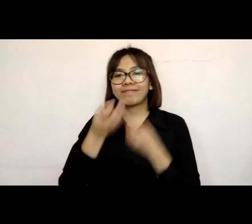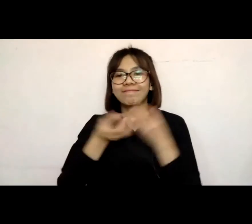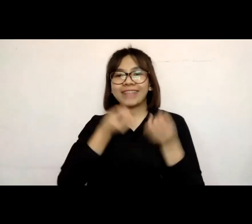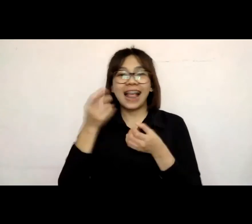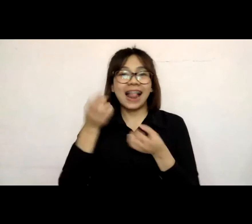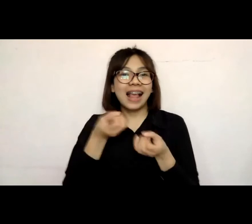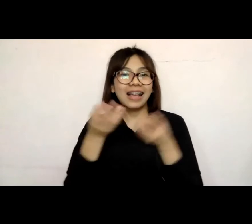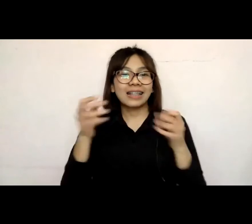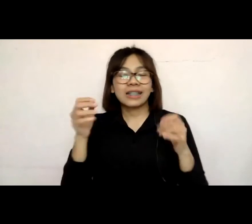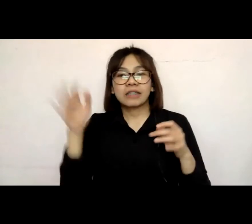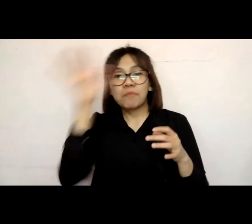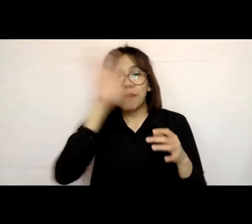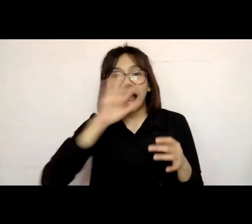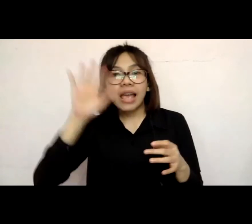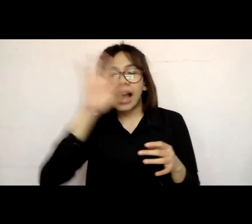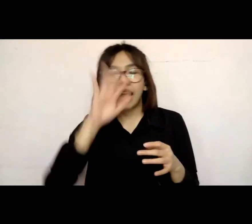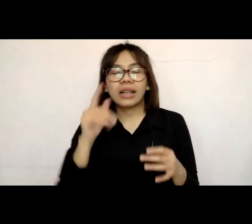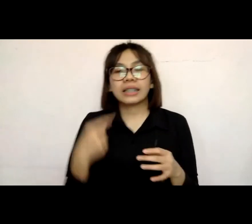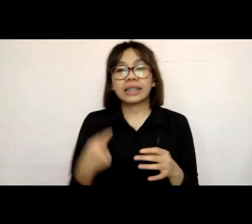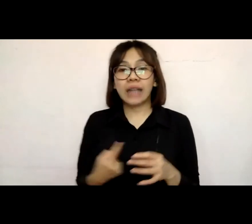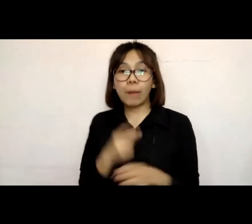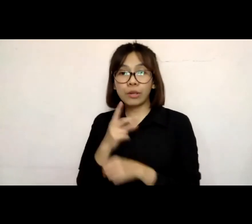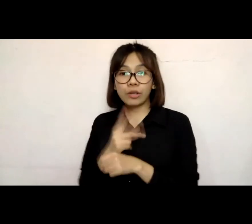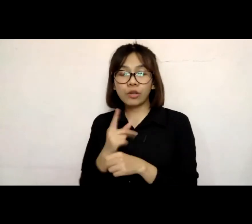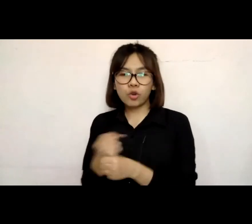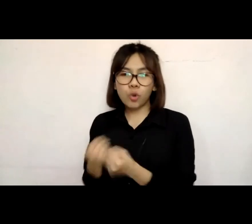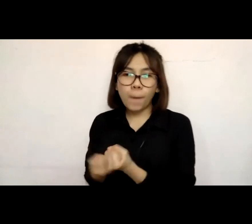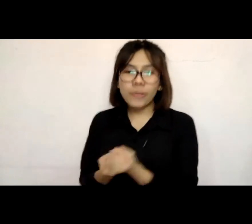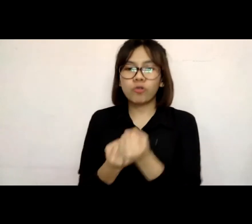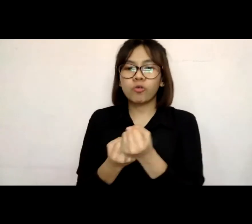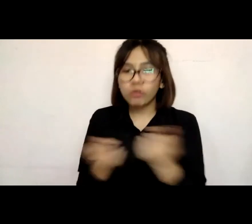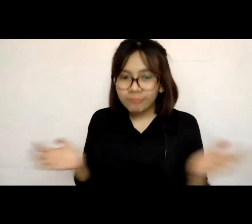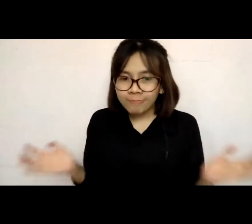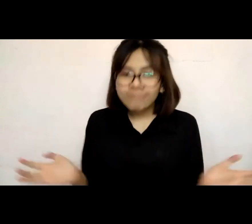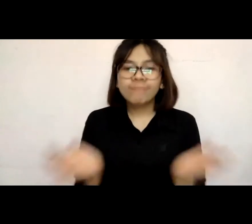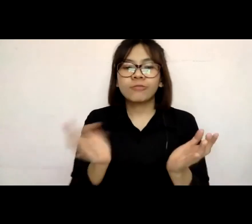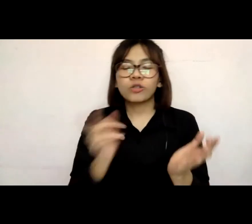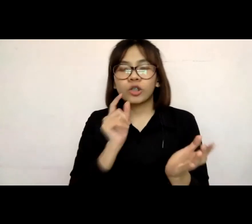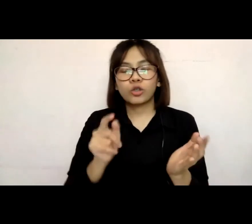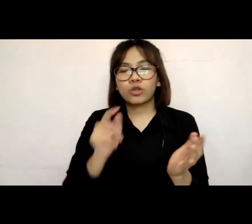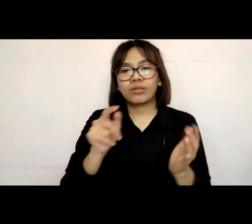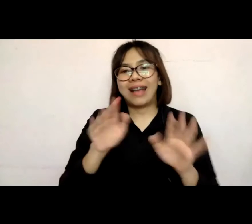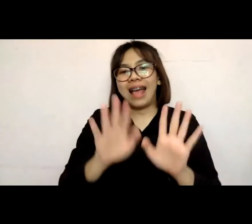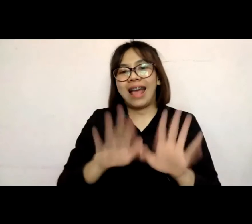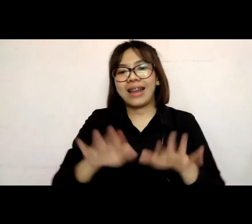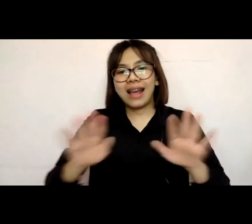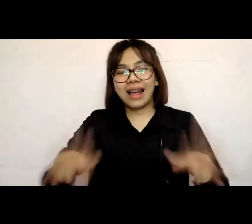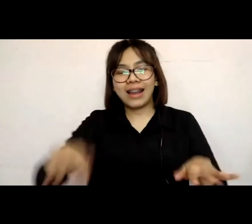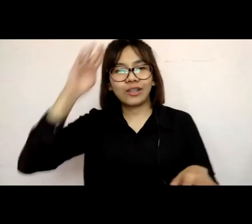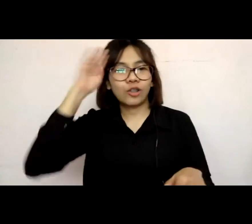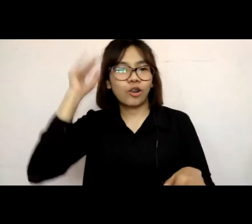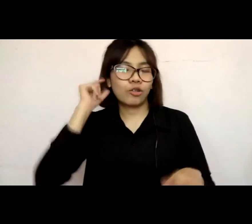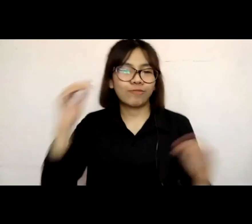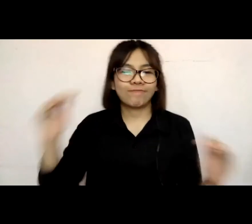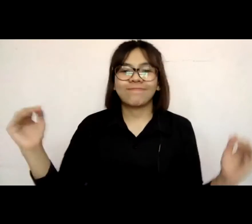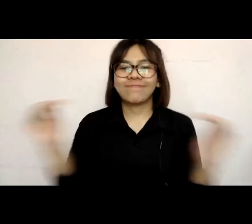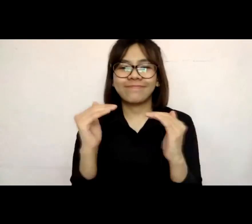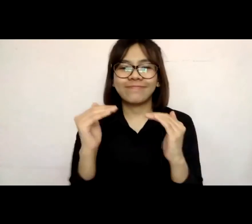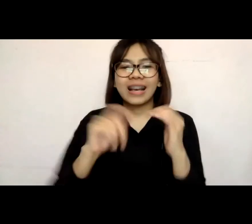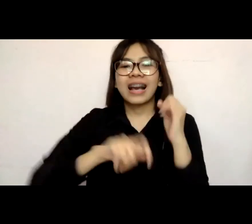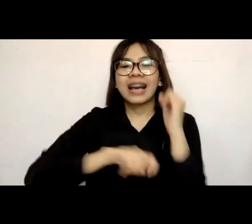fasilitas dan sebagainya yang responsif gender. Nah ini pun nampaknya ini belum